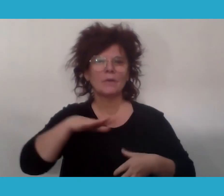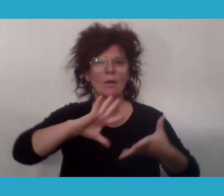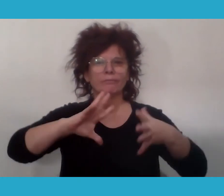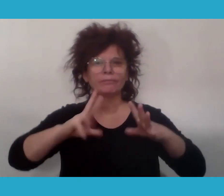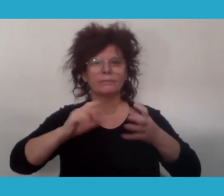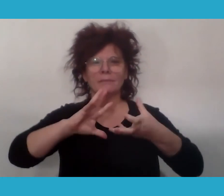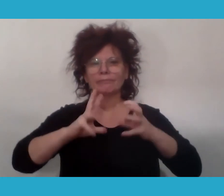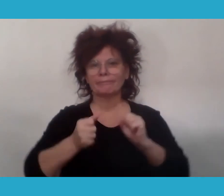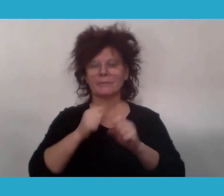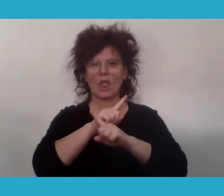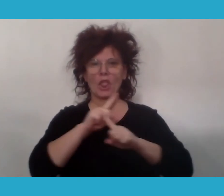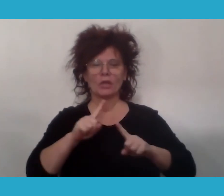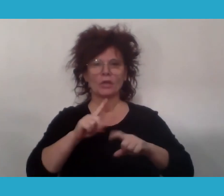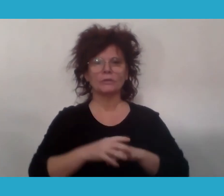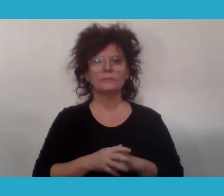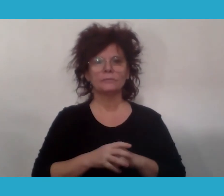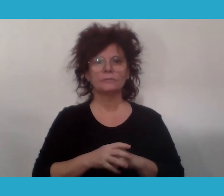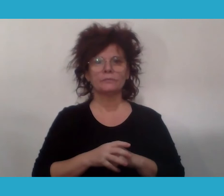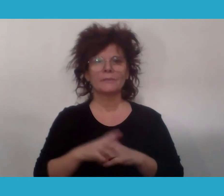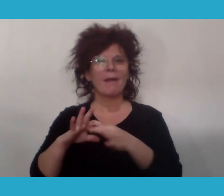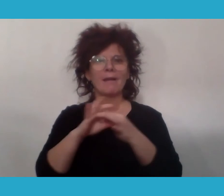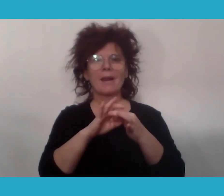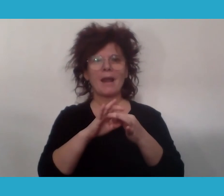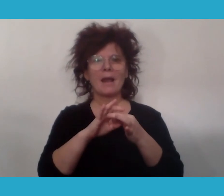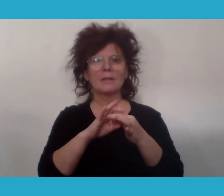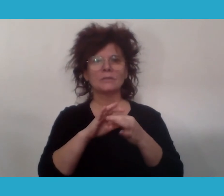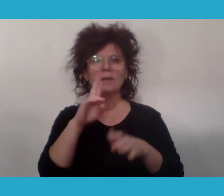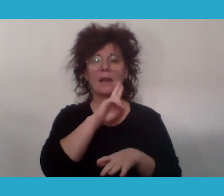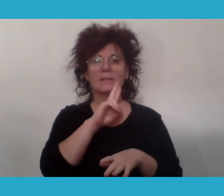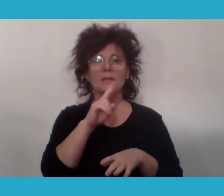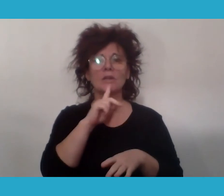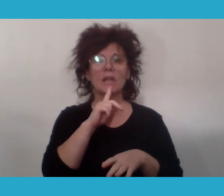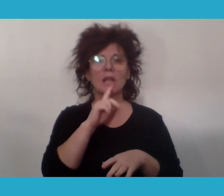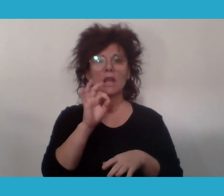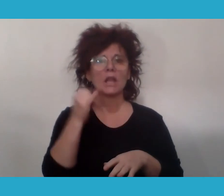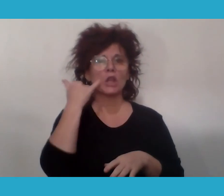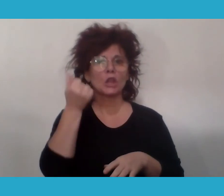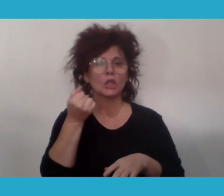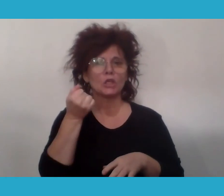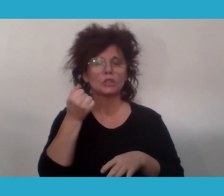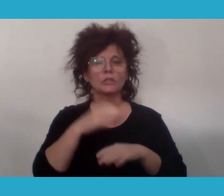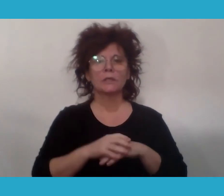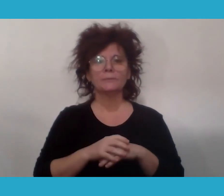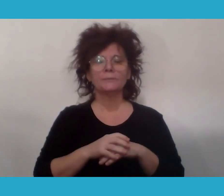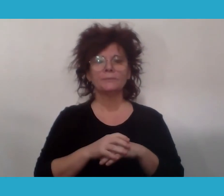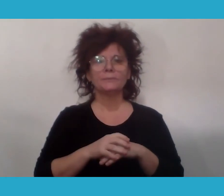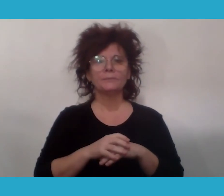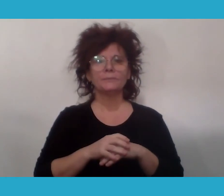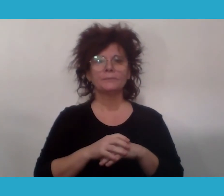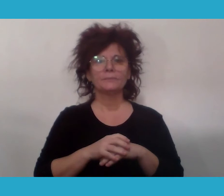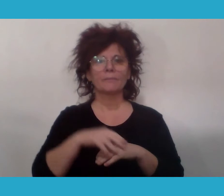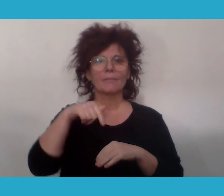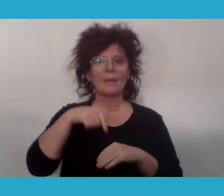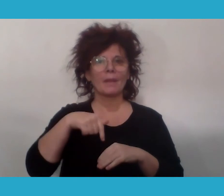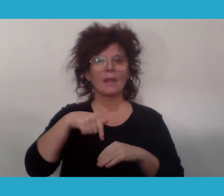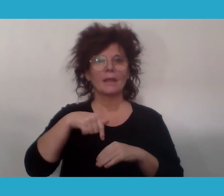o sea, a nosotros mismos. Se refiere a la señora Toya al curso de esta traza. Al referirse a la señora Toya